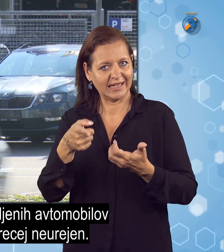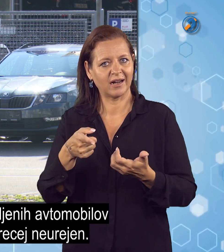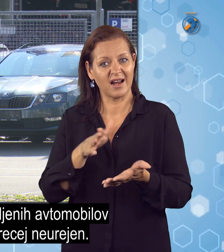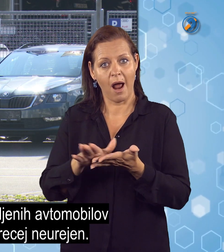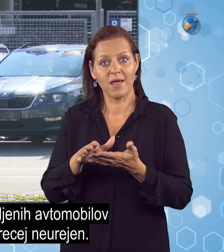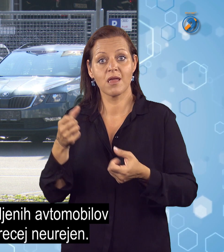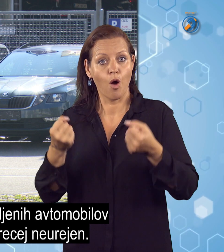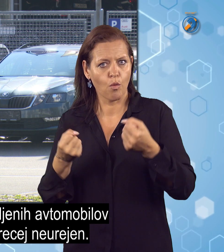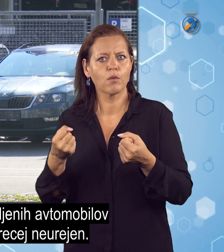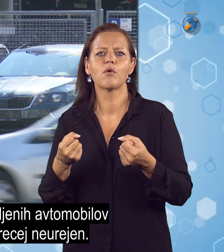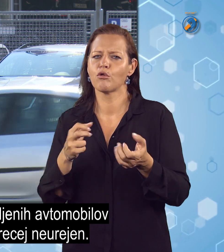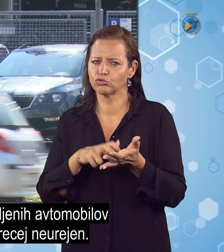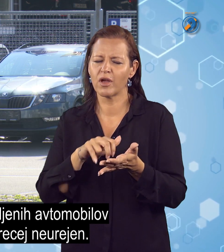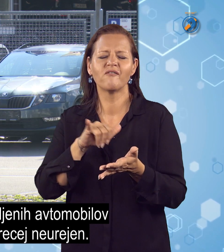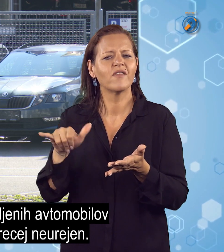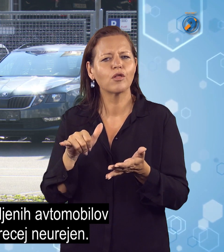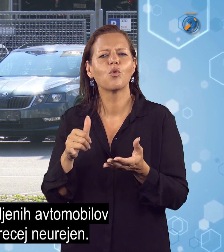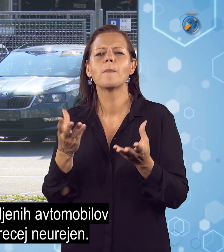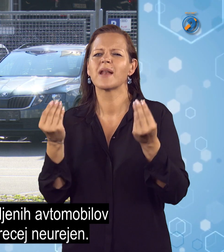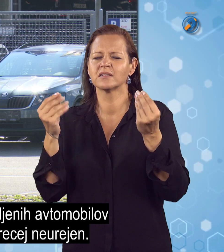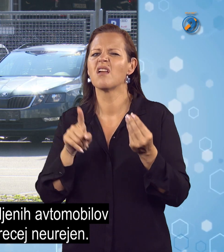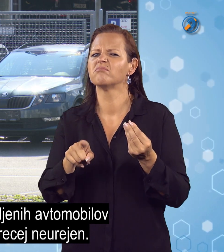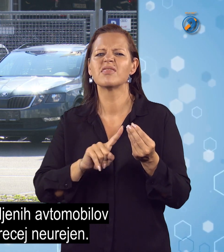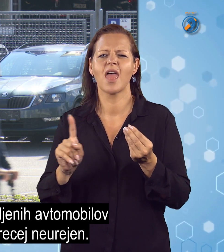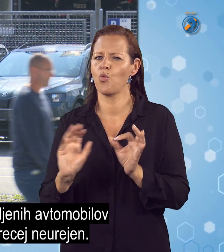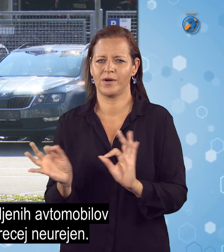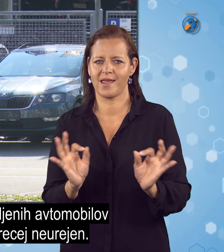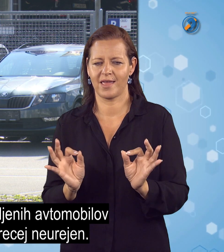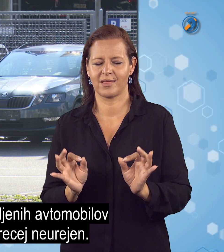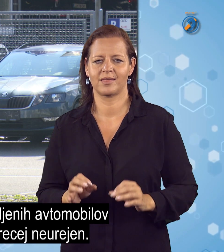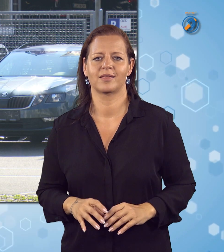Slovenski trg rabljenih avtomobilov je še vedno precej neurejen.